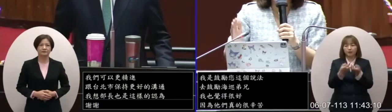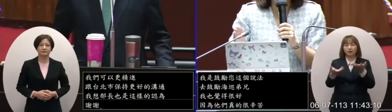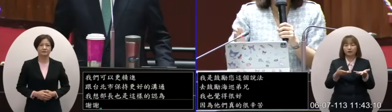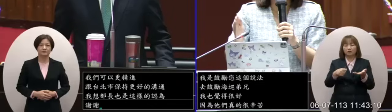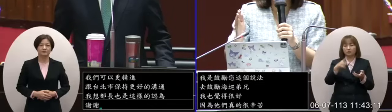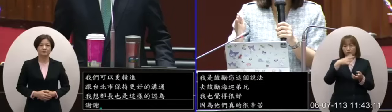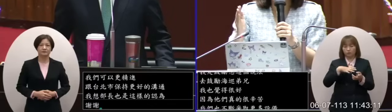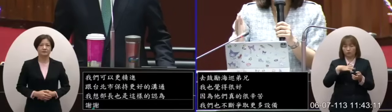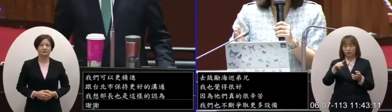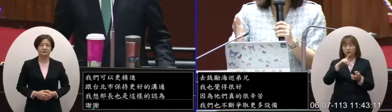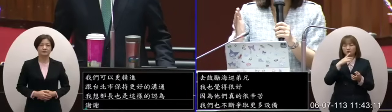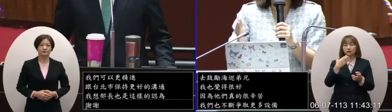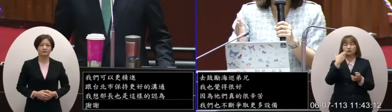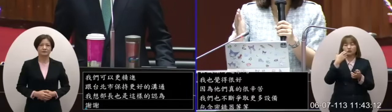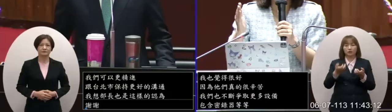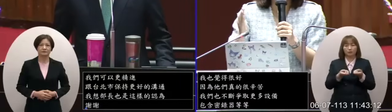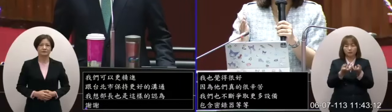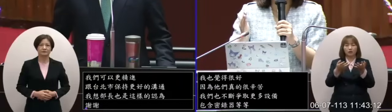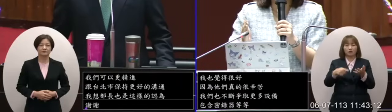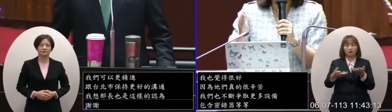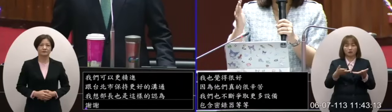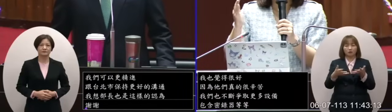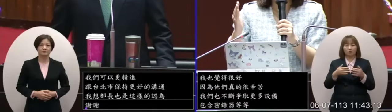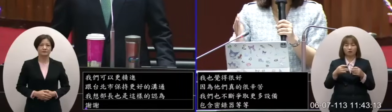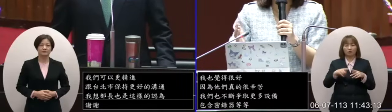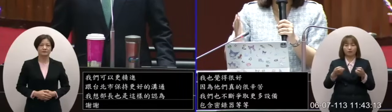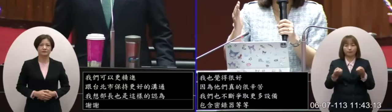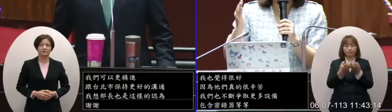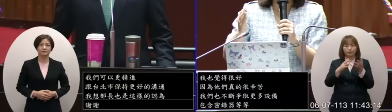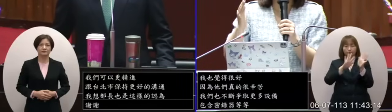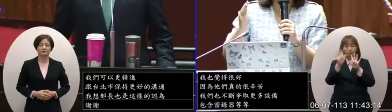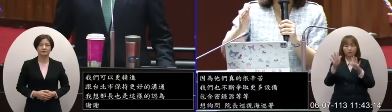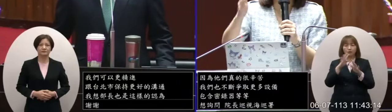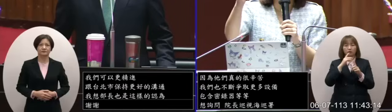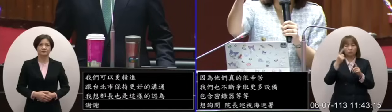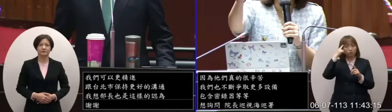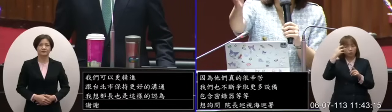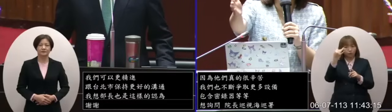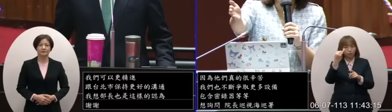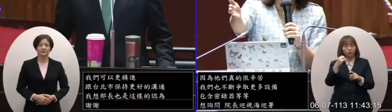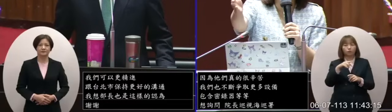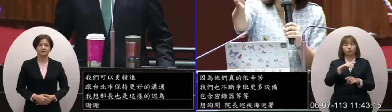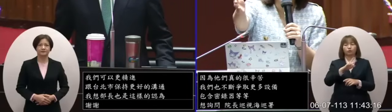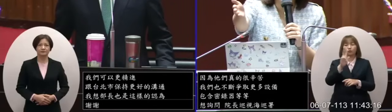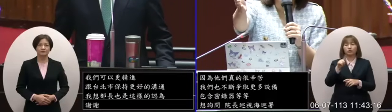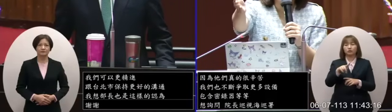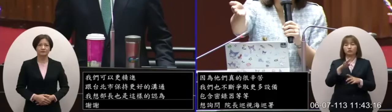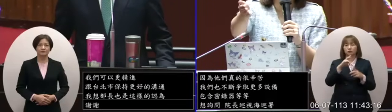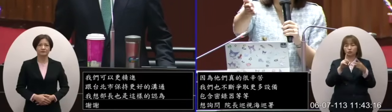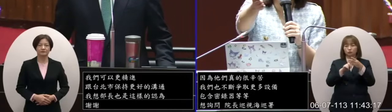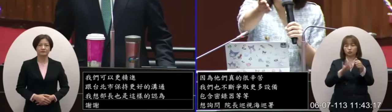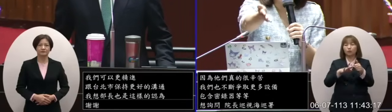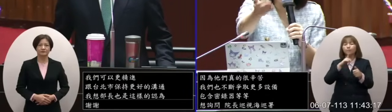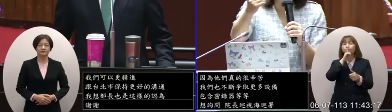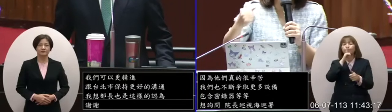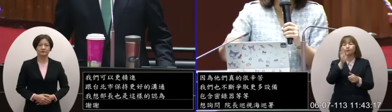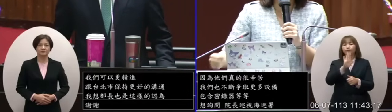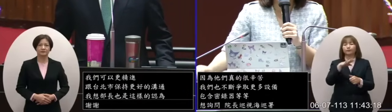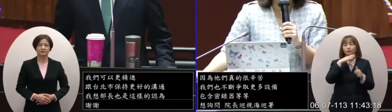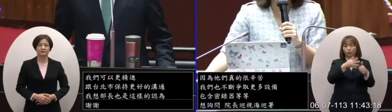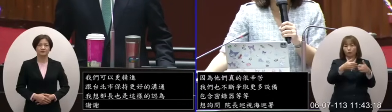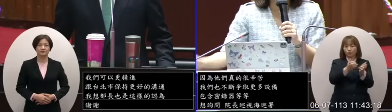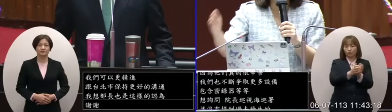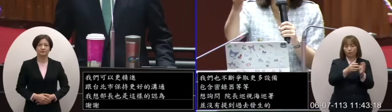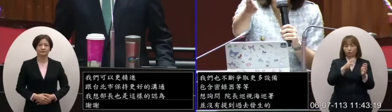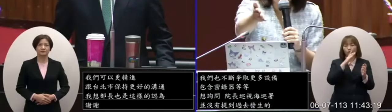问您知道金厦海域事件目前发生已经几天了吗？请我们的这个主委先不要回答，我问的是